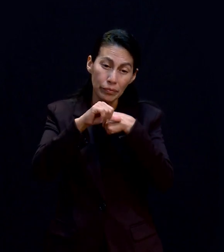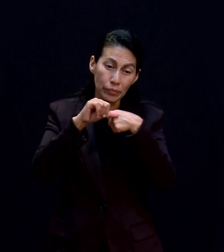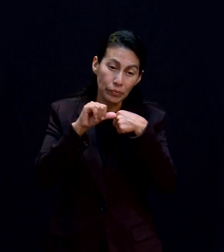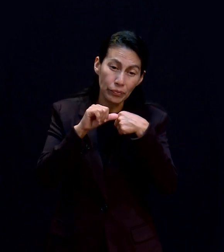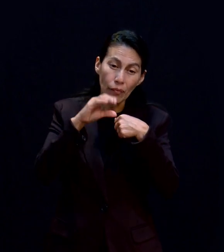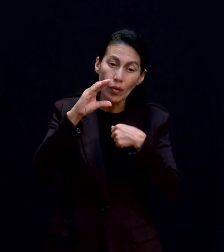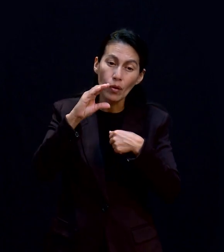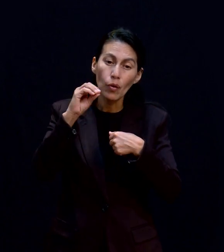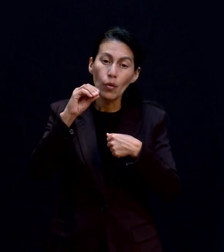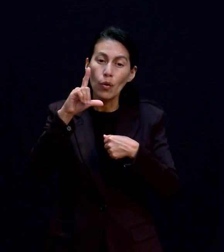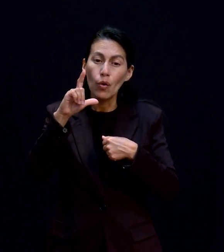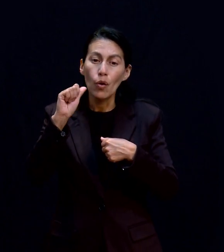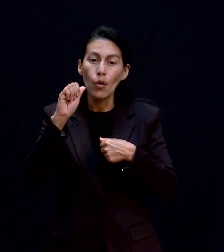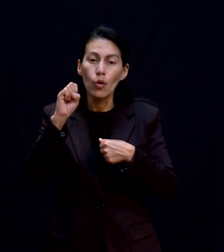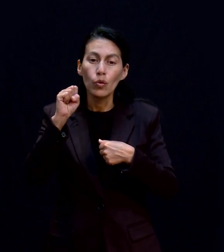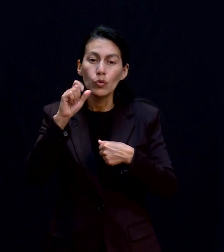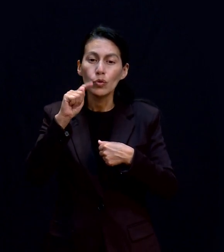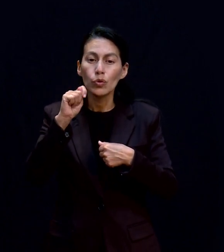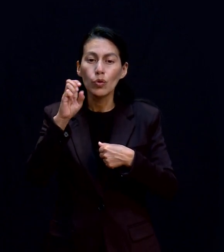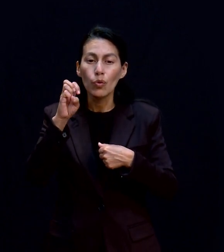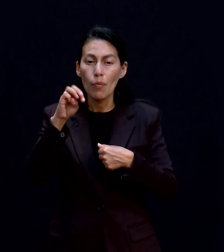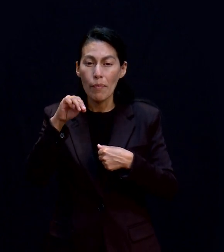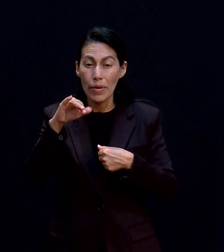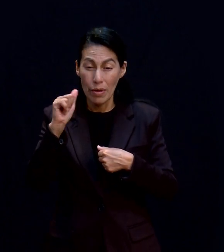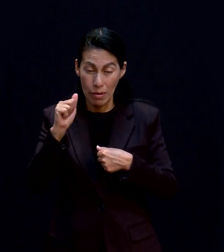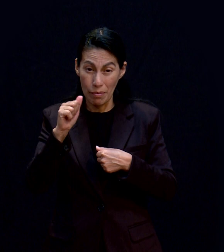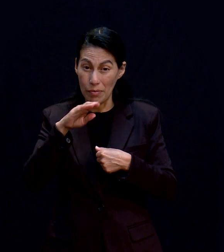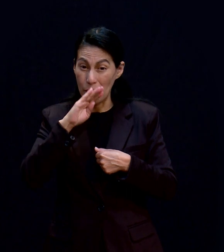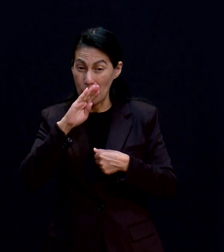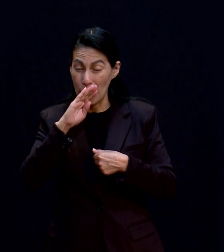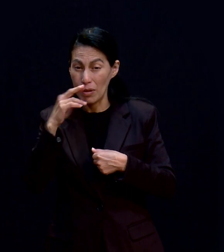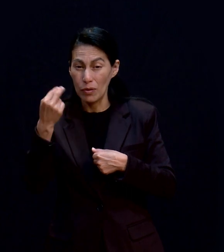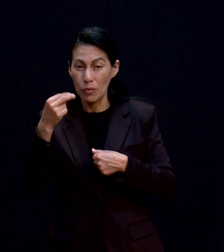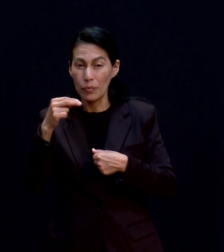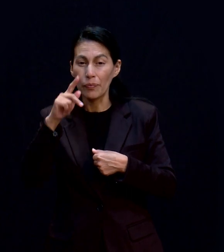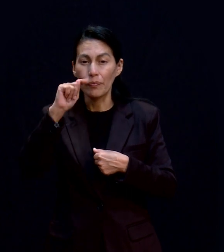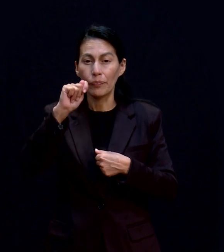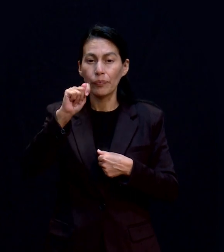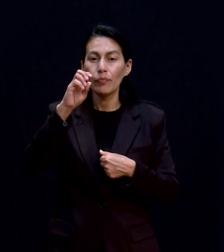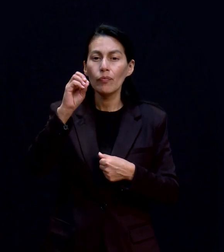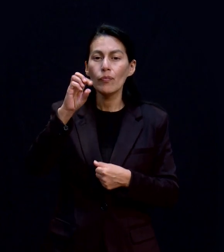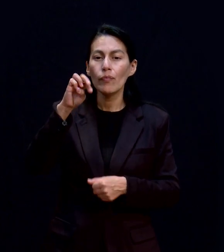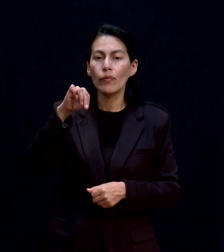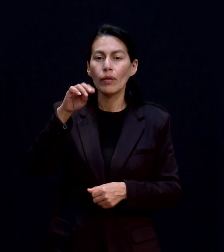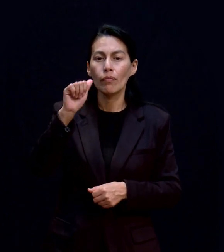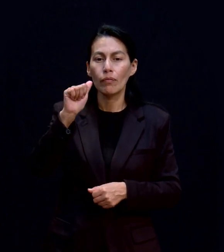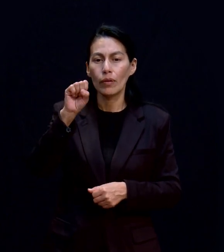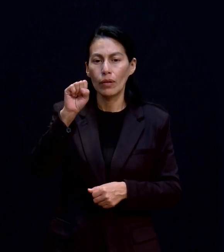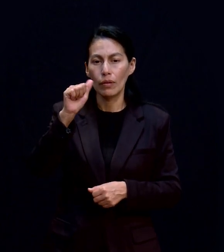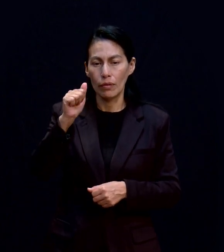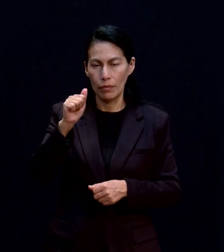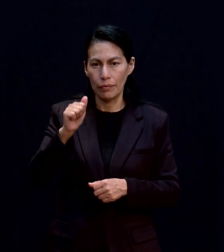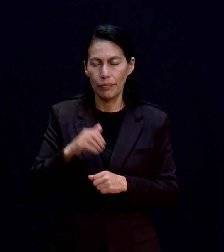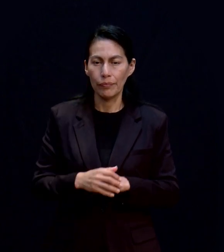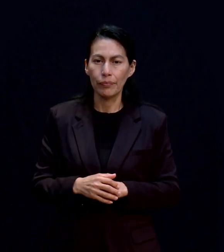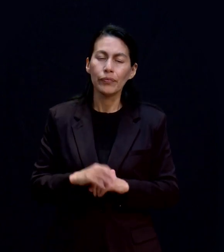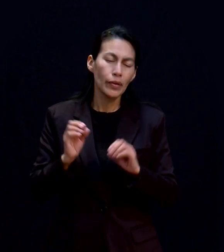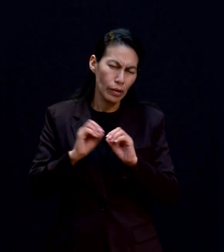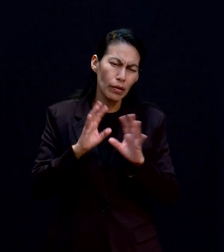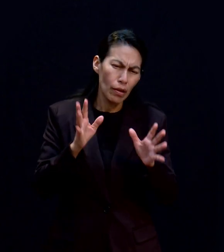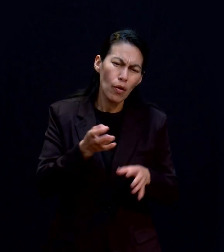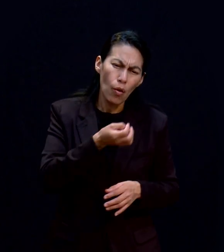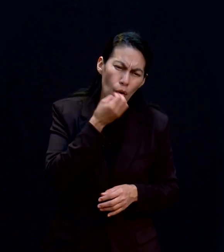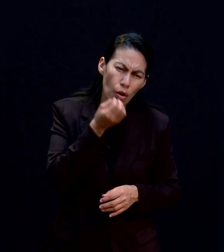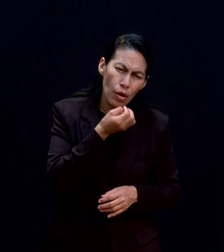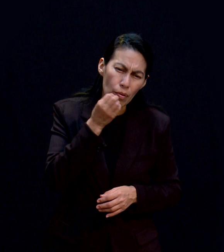de una colostomía su nombre es tomás vamos a estar orando por tu mami ale para que